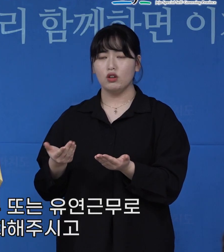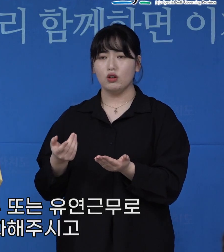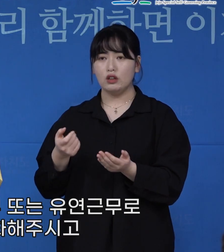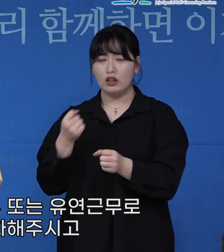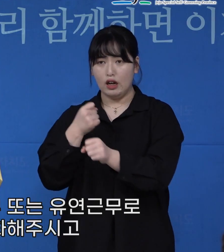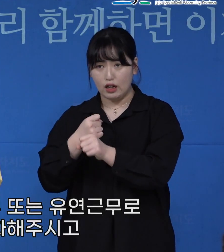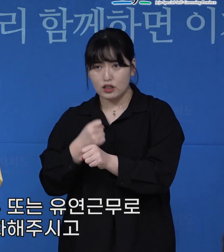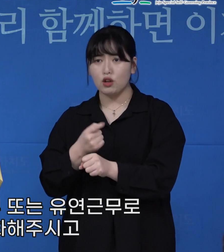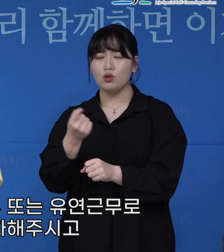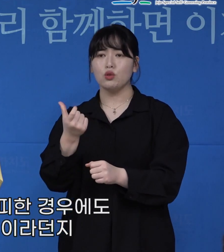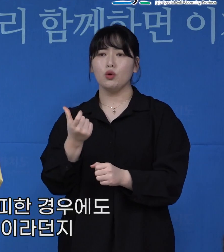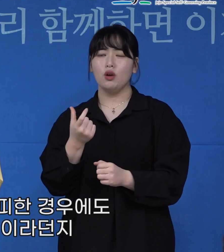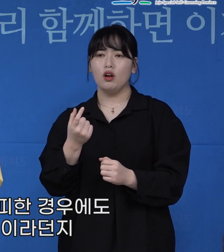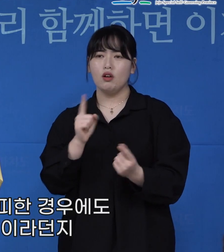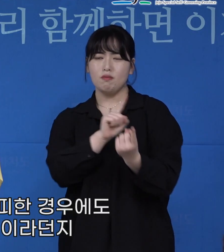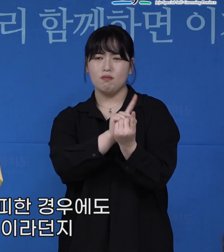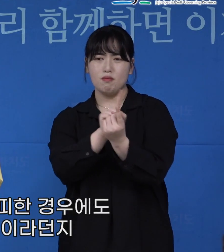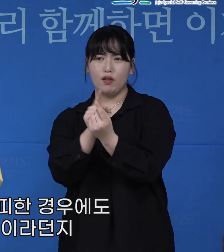접촉을 최소화해 주시고